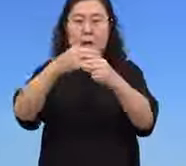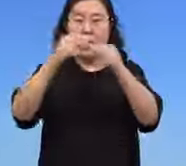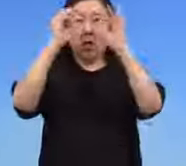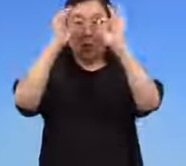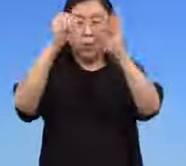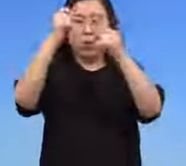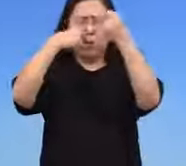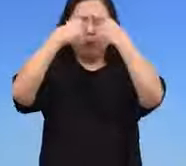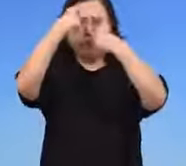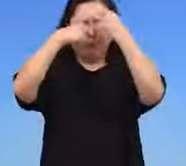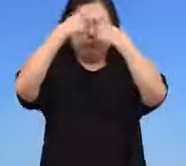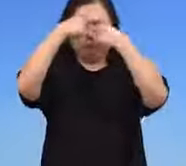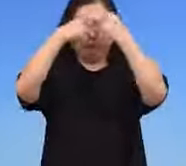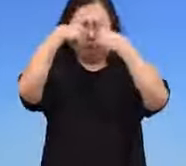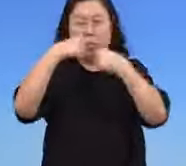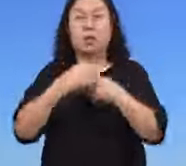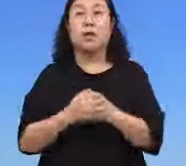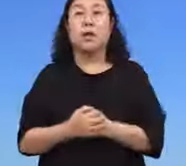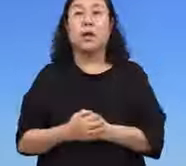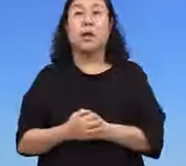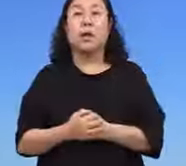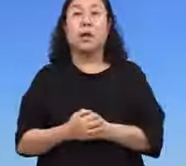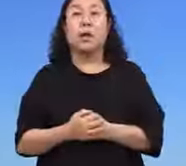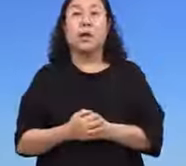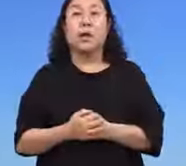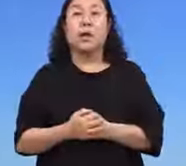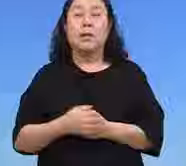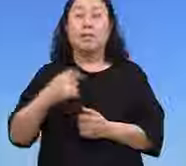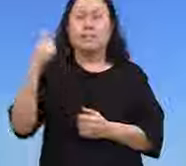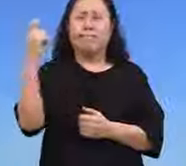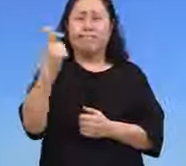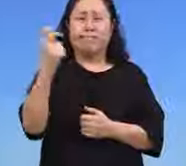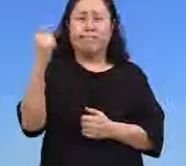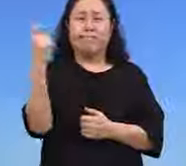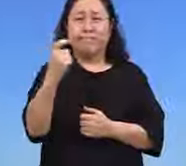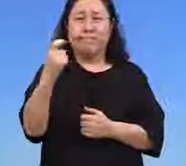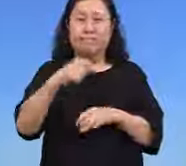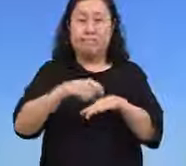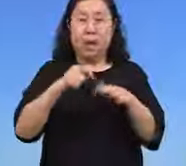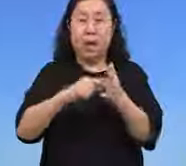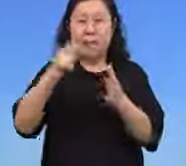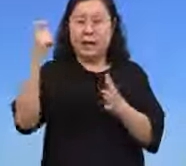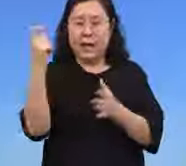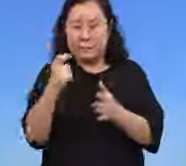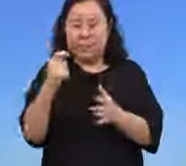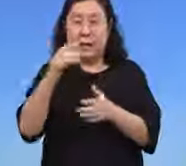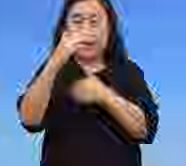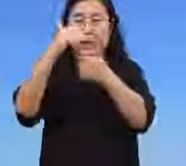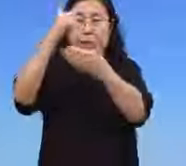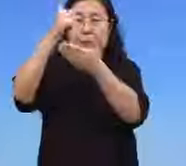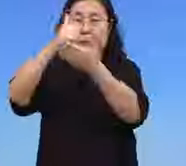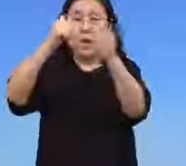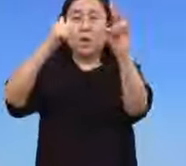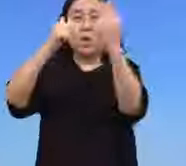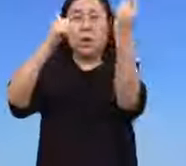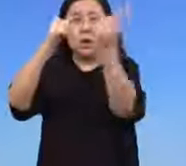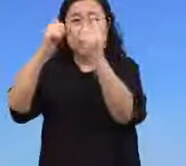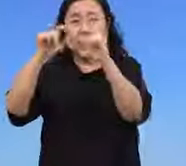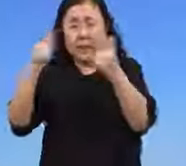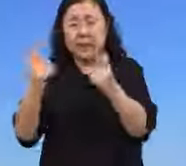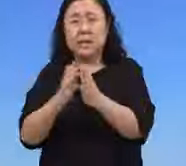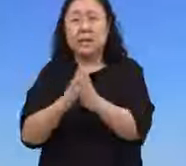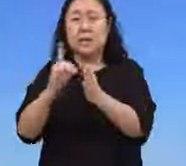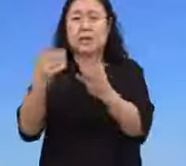보시고 우시며, 지금 강팍해서 하나님 앞으로 돌아오지 않는 그 수많은 사람들을